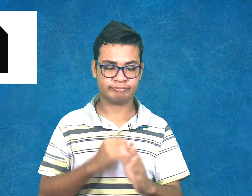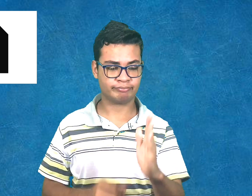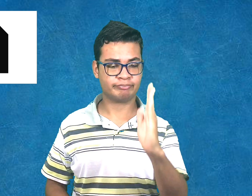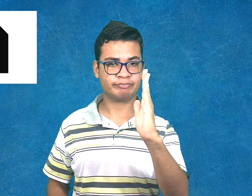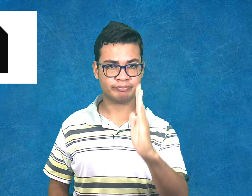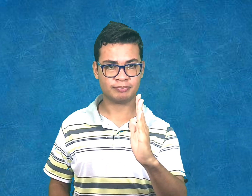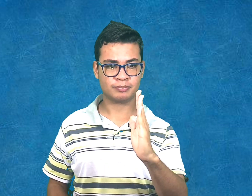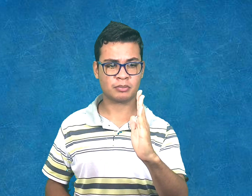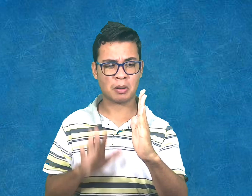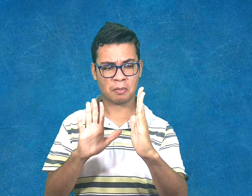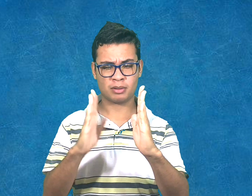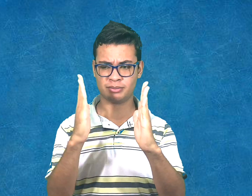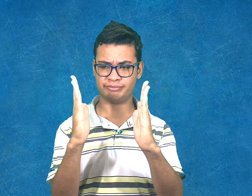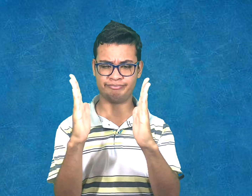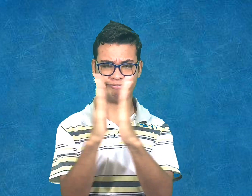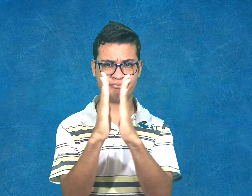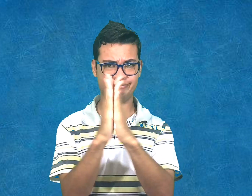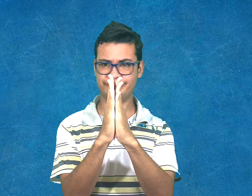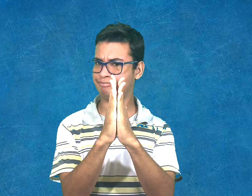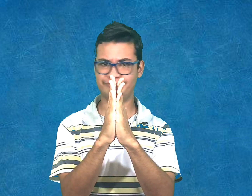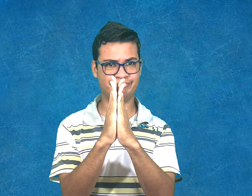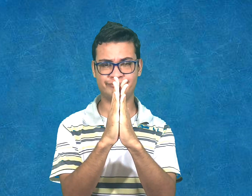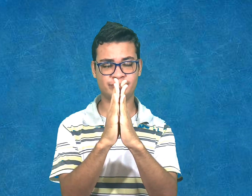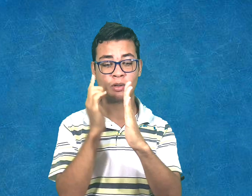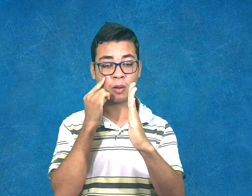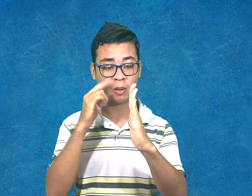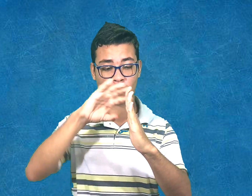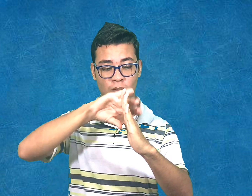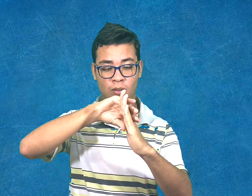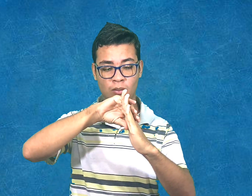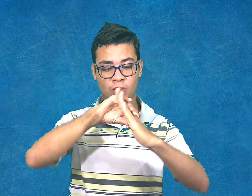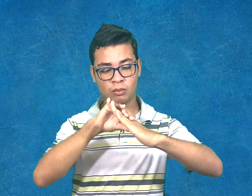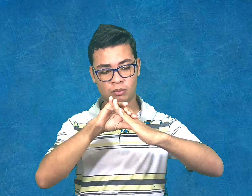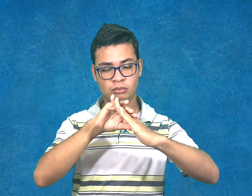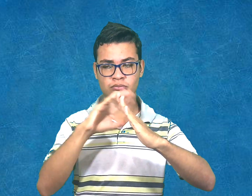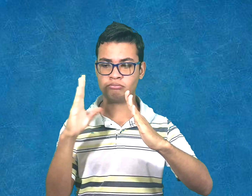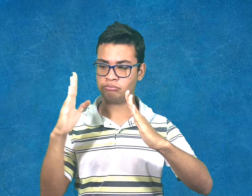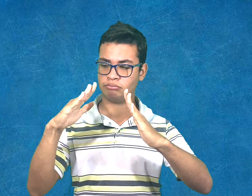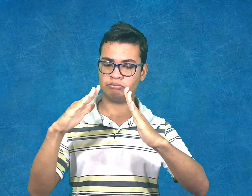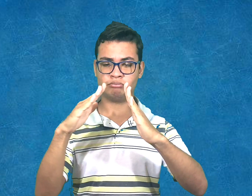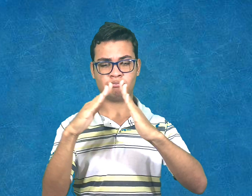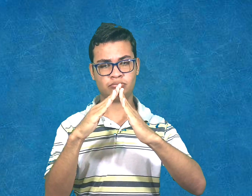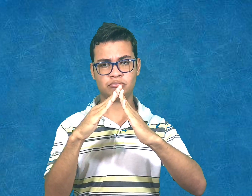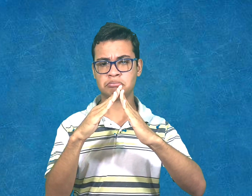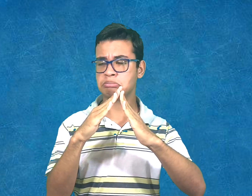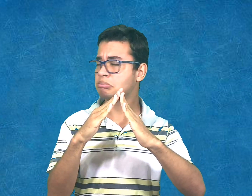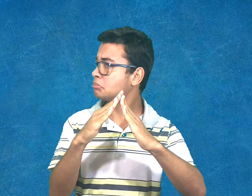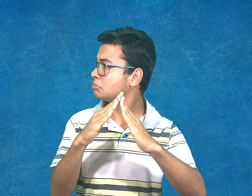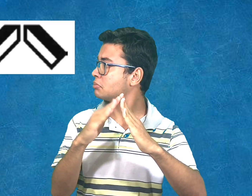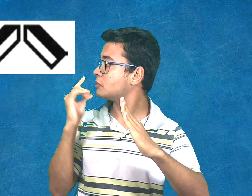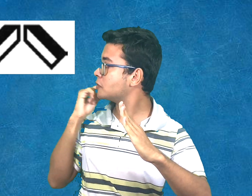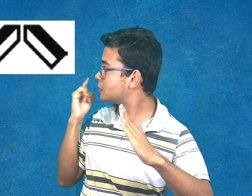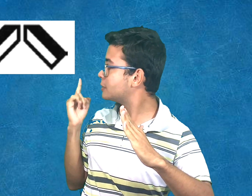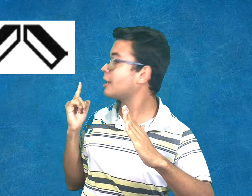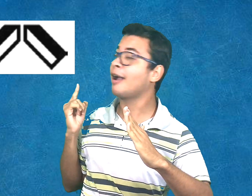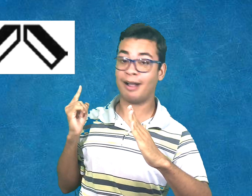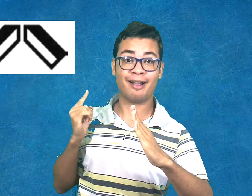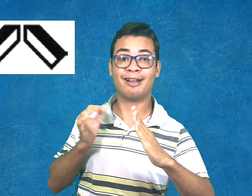Só que o sinal ele está inclinado, a mão está inclinada. Isso, então eu faço dessa forma. E